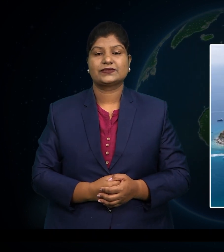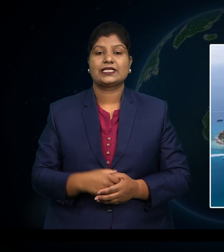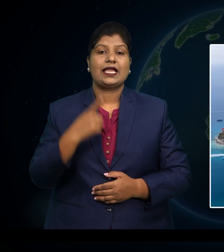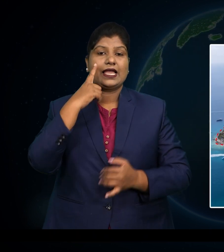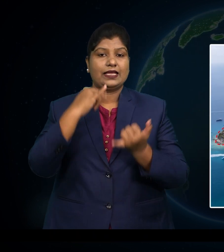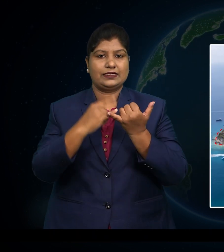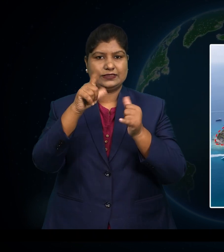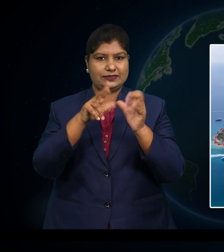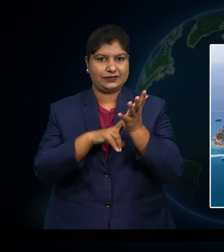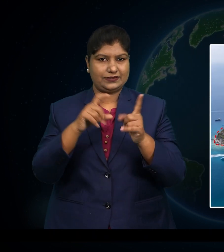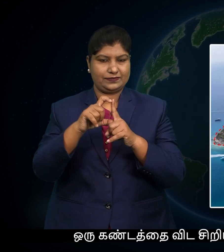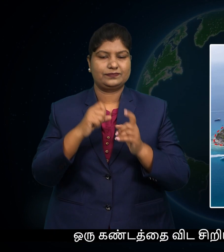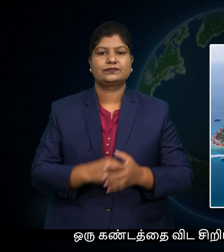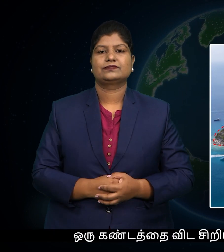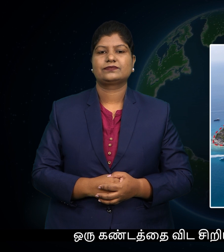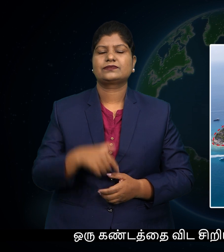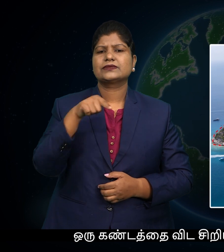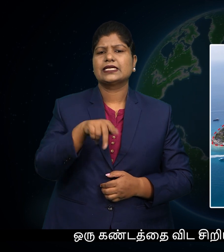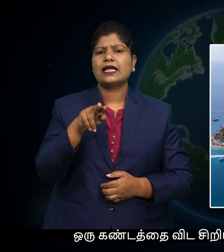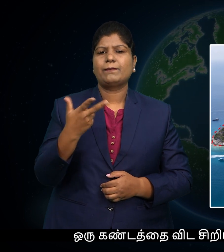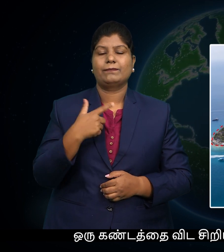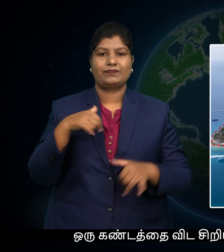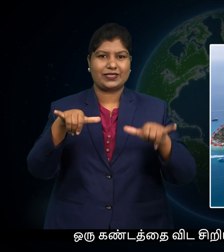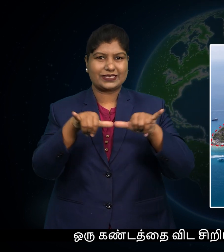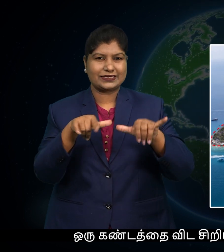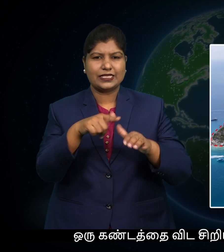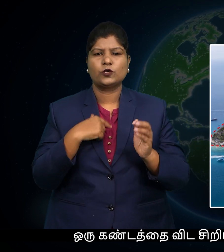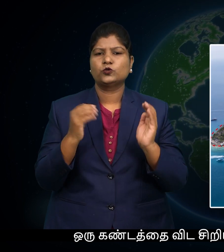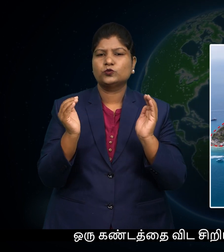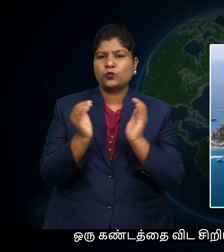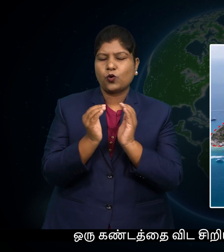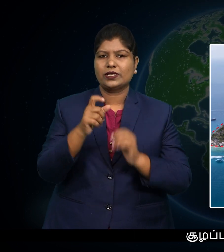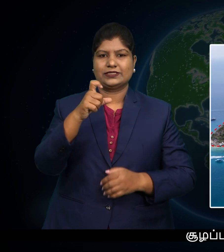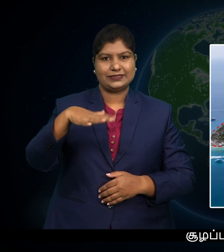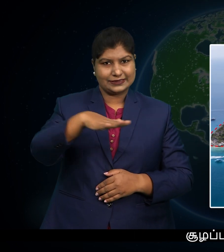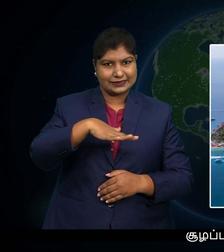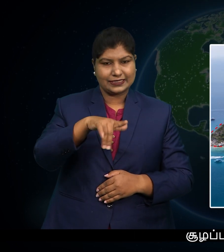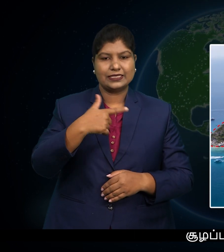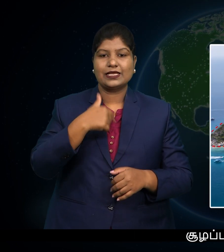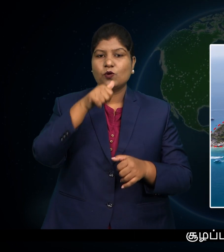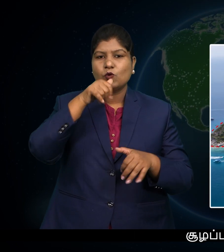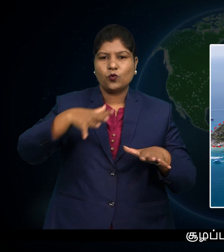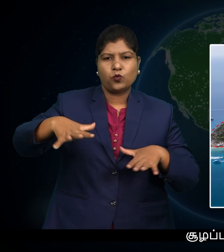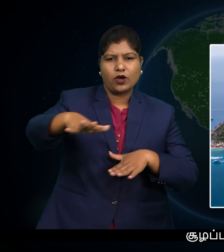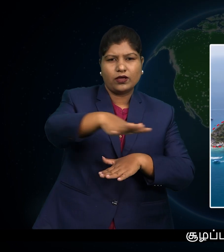தீவு ஒரு கண்டத்தை விட சிறியது மற்றும் இது தண்ணீரால் சூழப்பட்ட நிலம்.